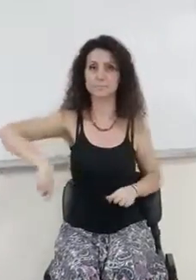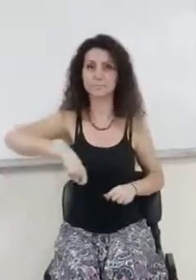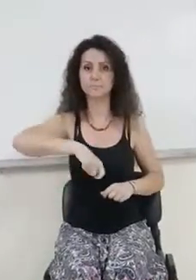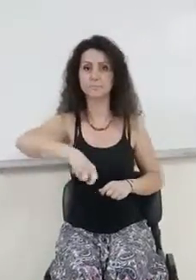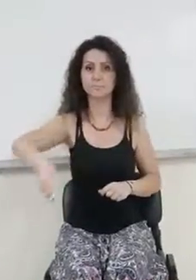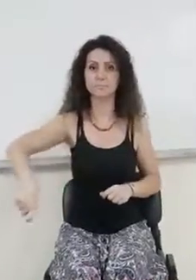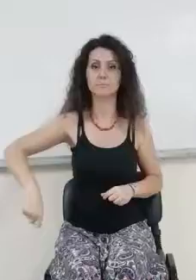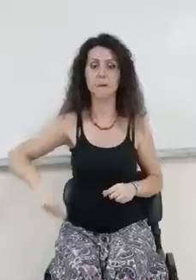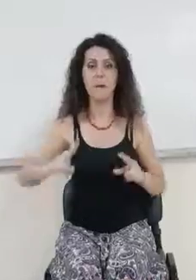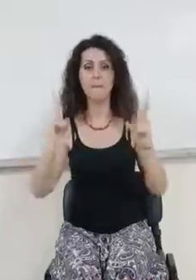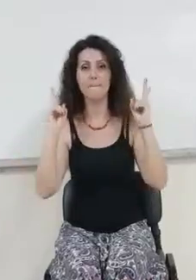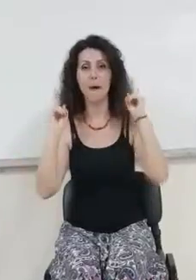Berber,